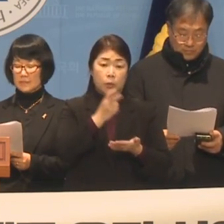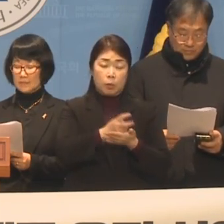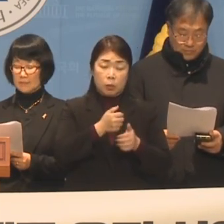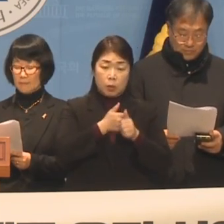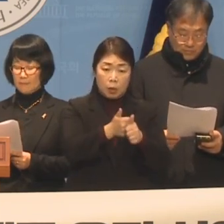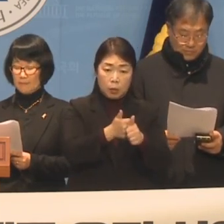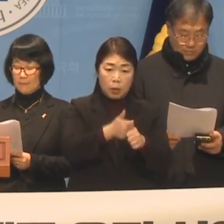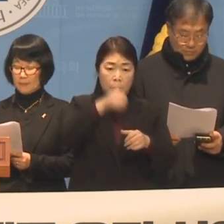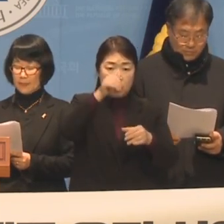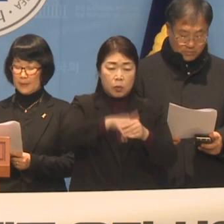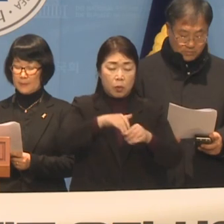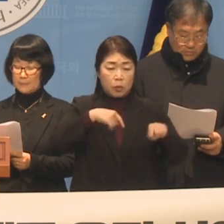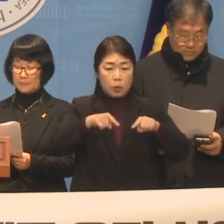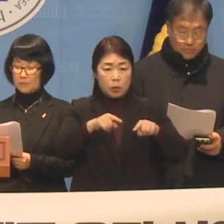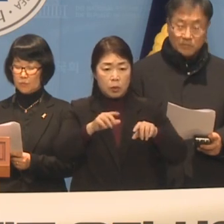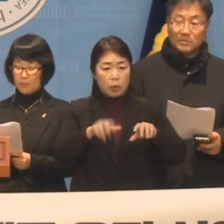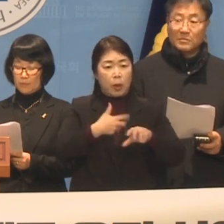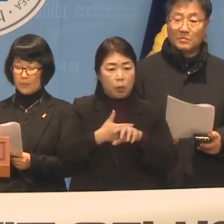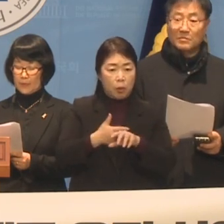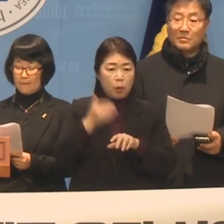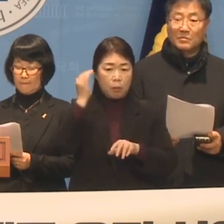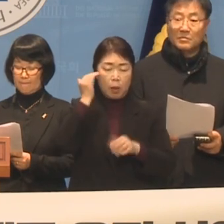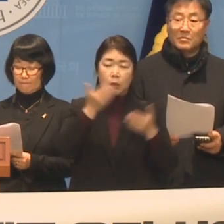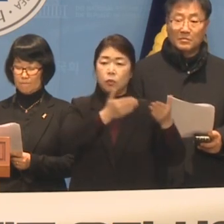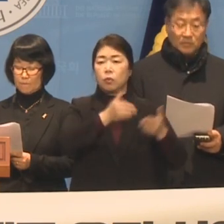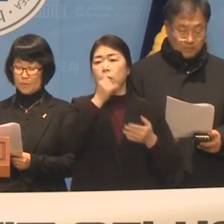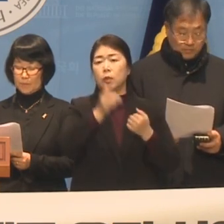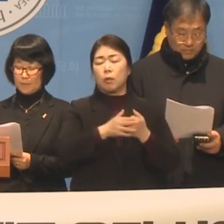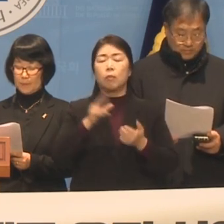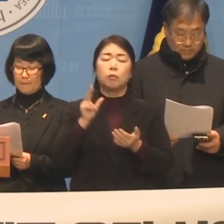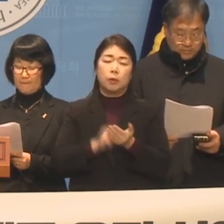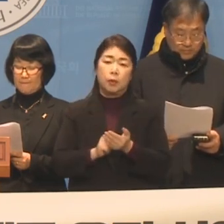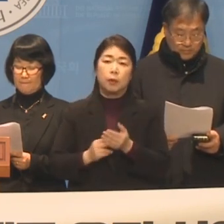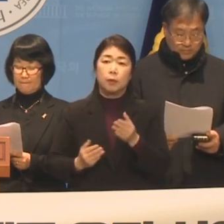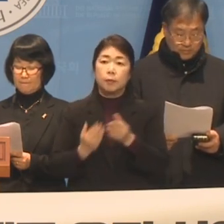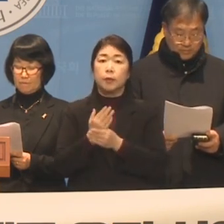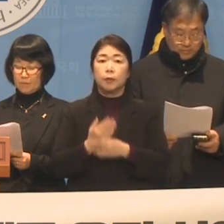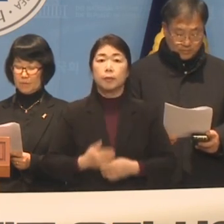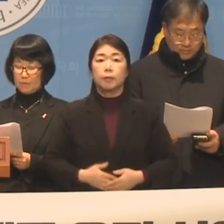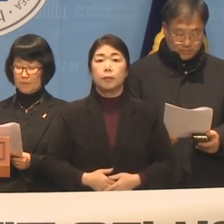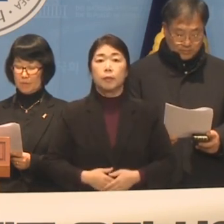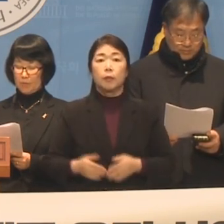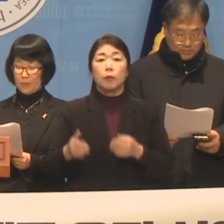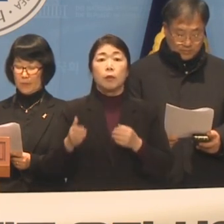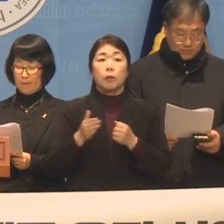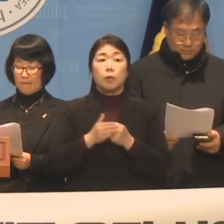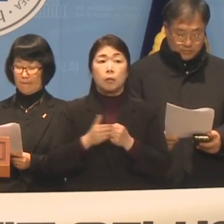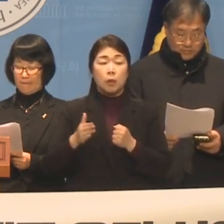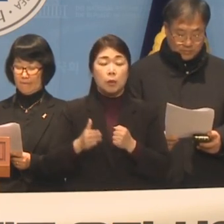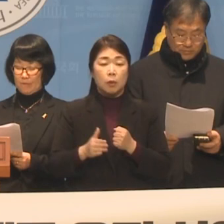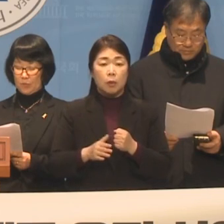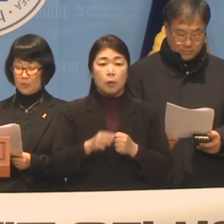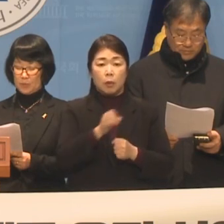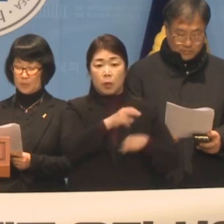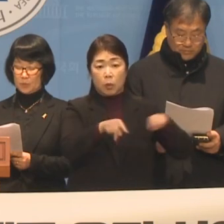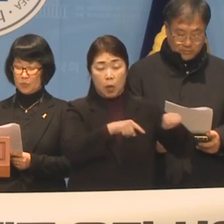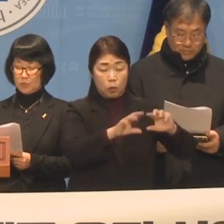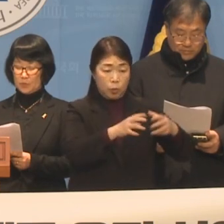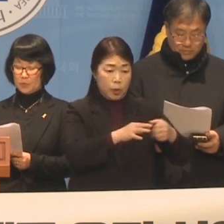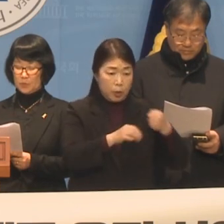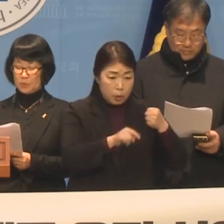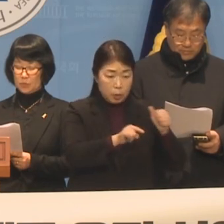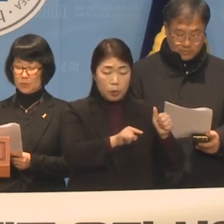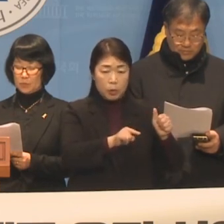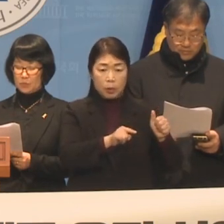정치개혁을 가로막고 있기 때문에 초래된 일이다. 이 점에서 집권 여당인